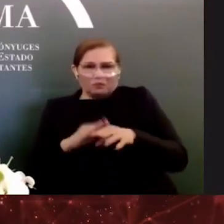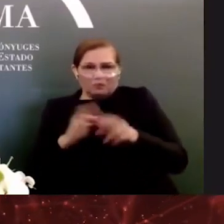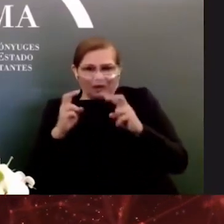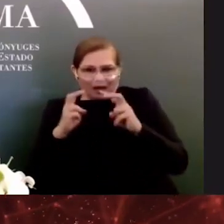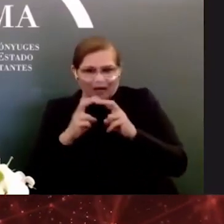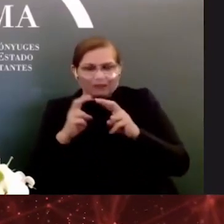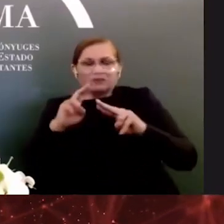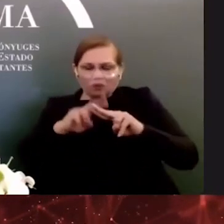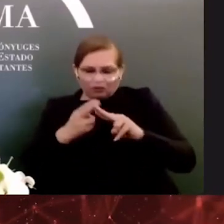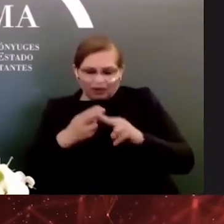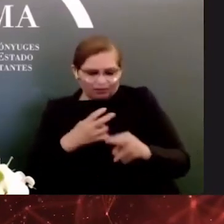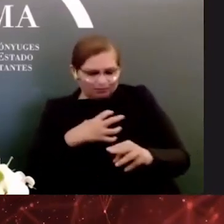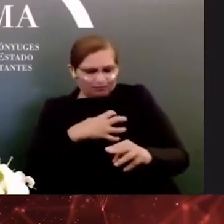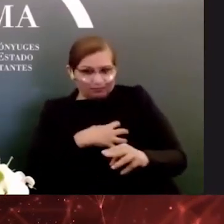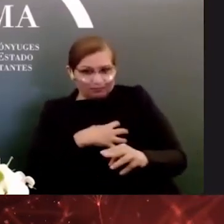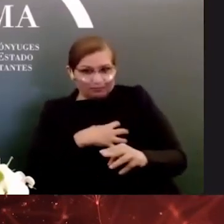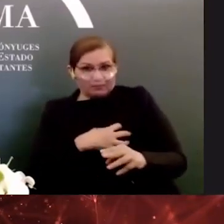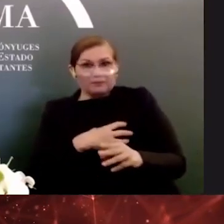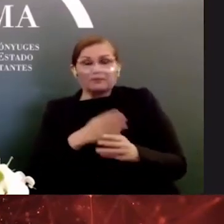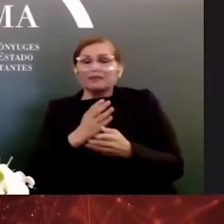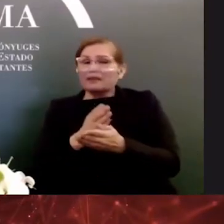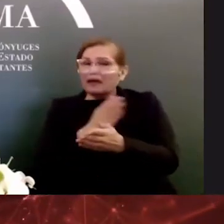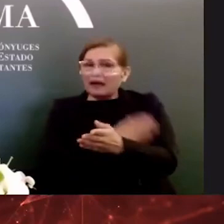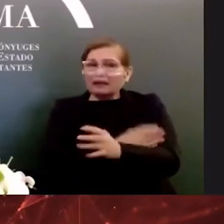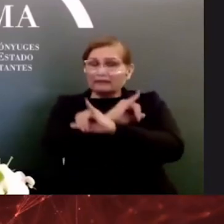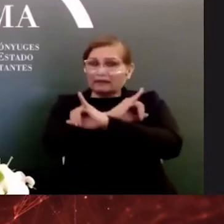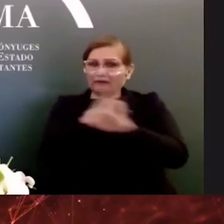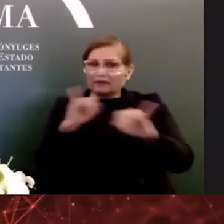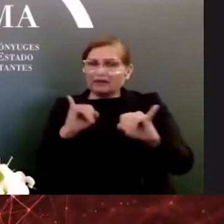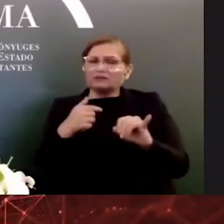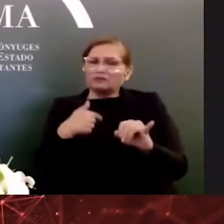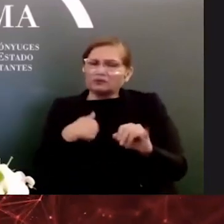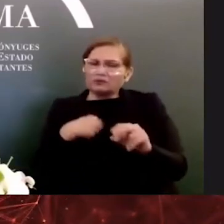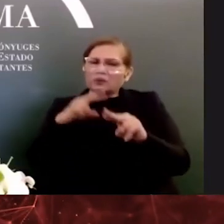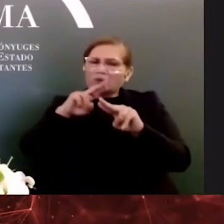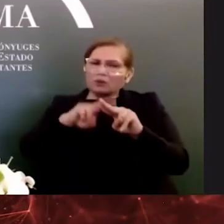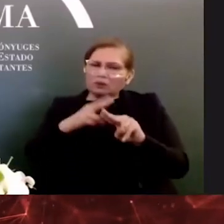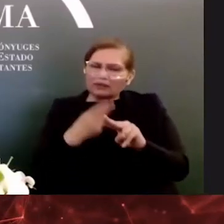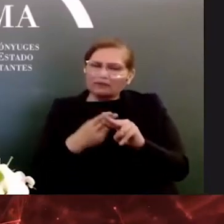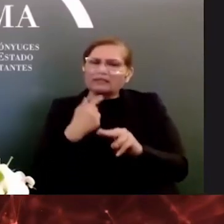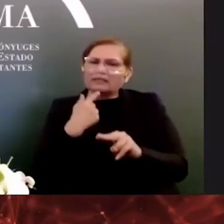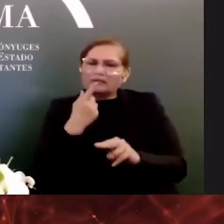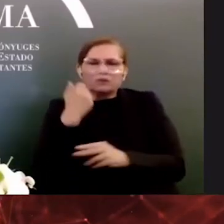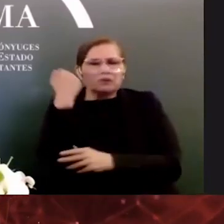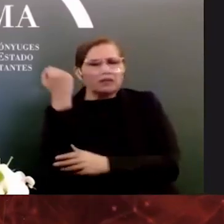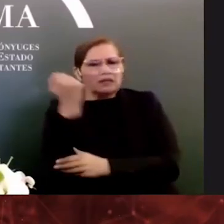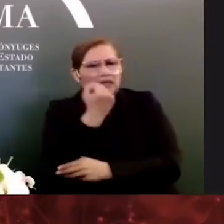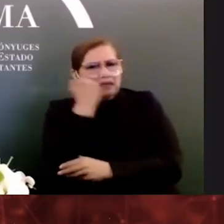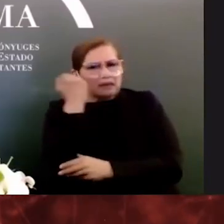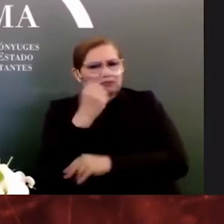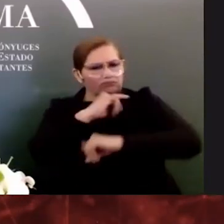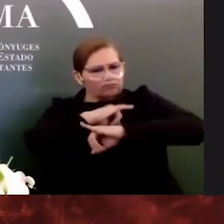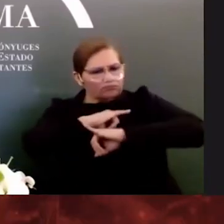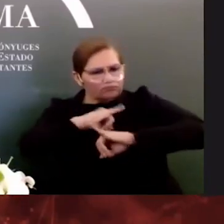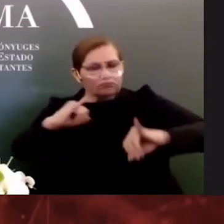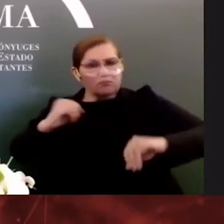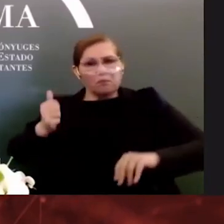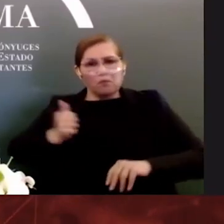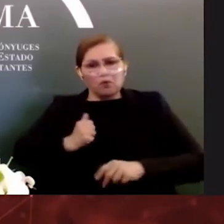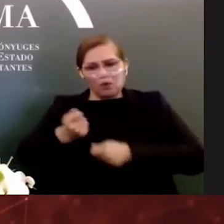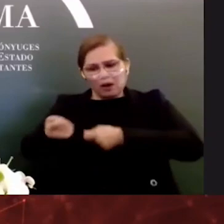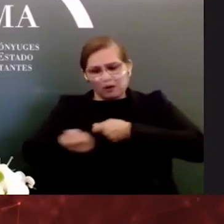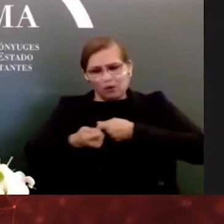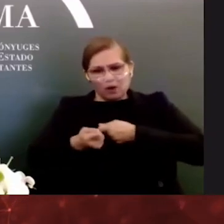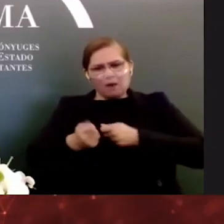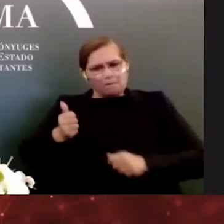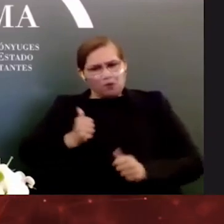cáncer. Antes de finalizar, deseo reiterar la importancia de la campaña Mujeres Rurales, Mujeres